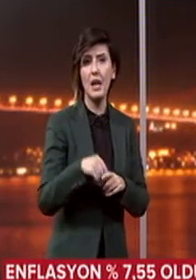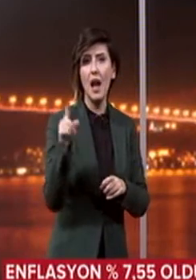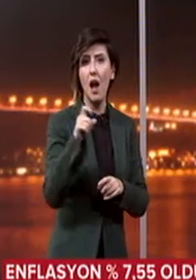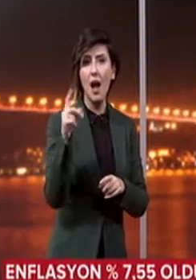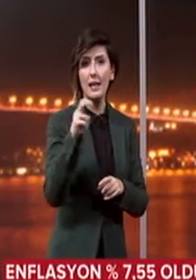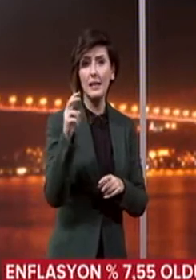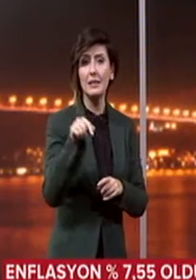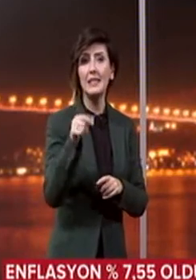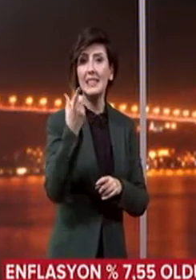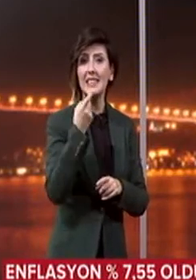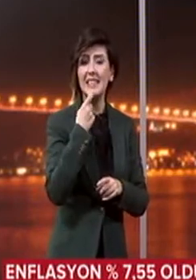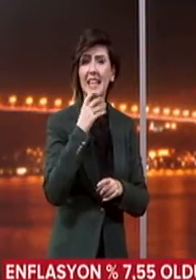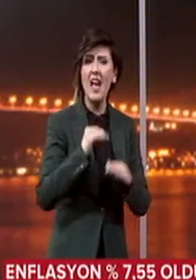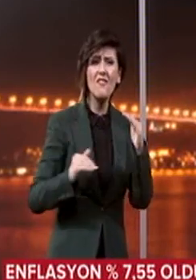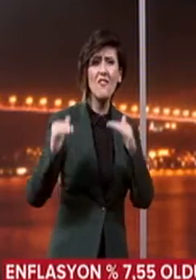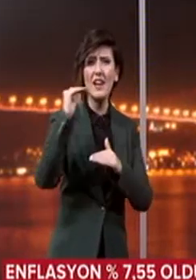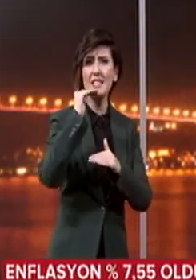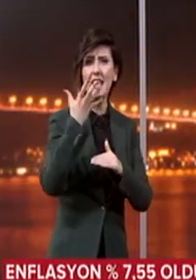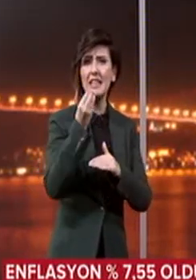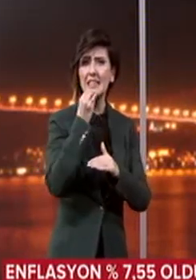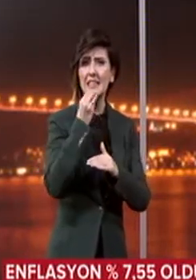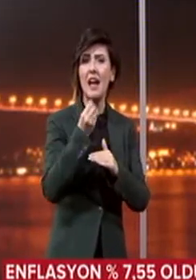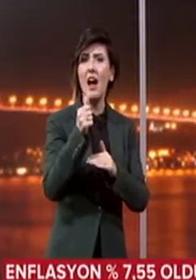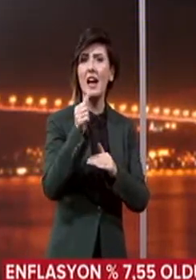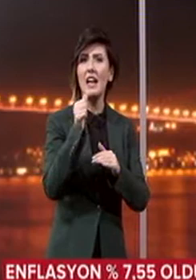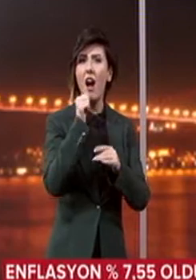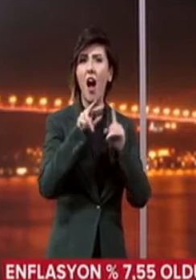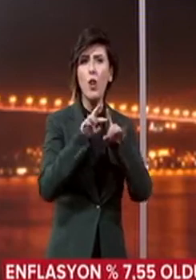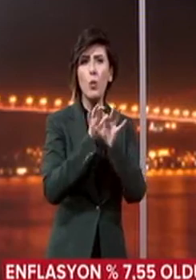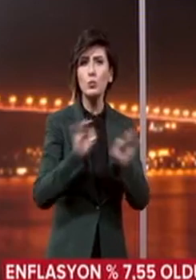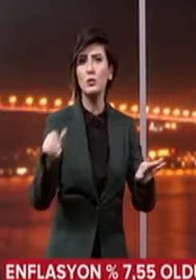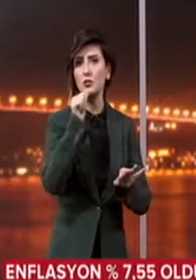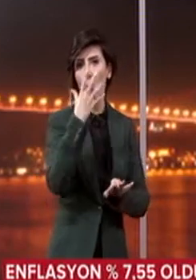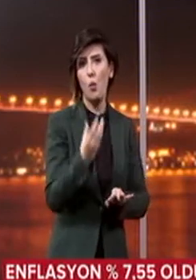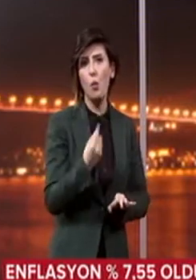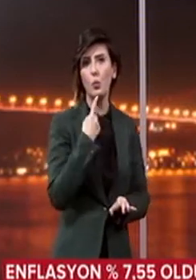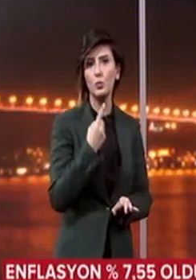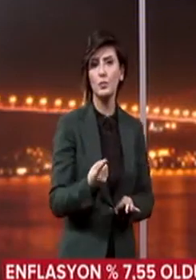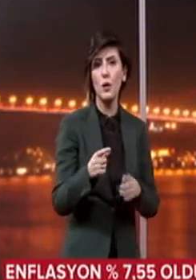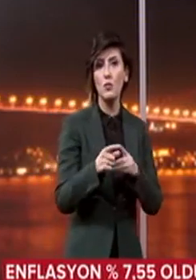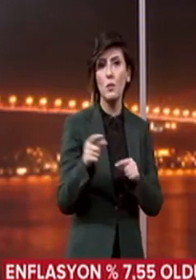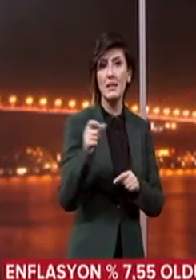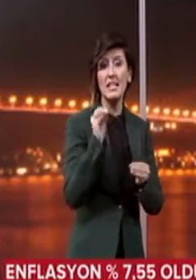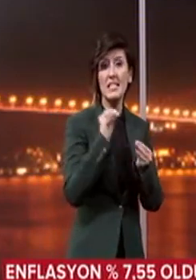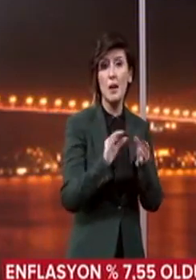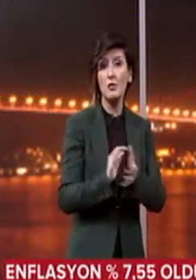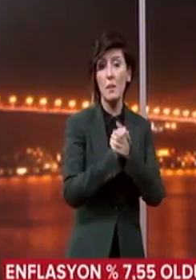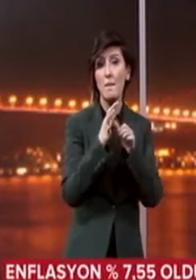Aylık ve yıllık en yüksek artış gıda ve alkolsüz içecekler grubunda görüldü. Şubat ayının zam şampiyonu mandalina